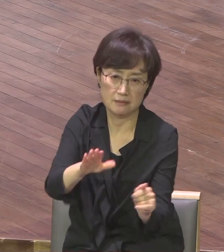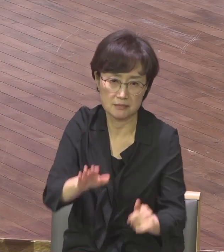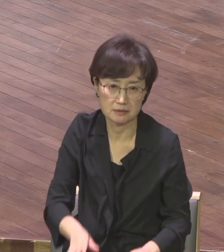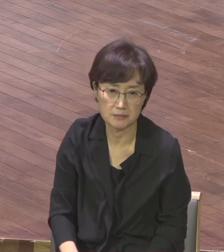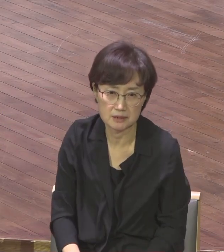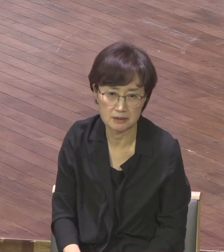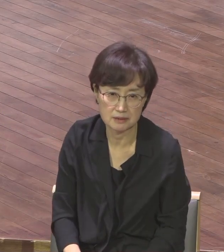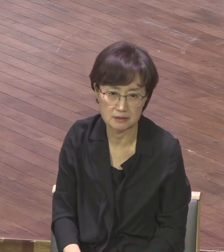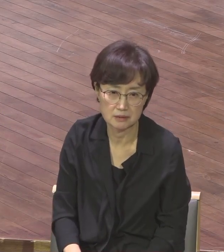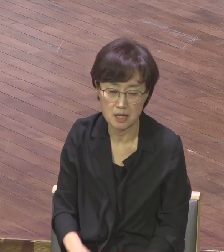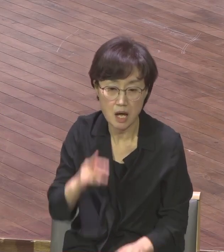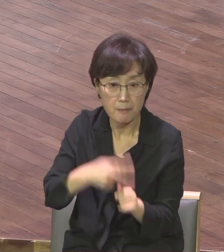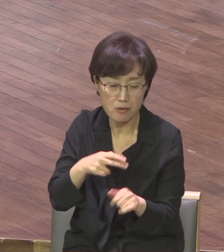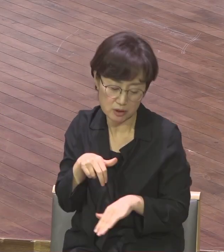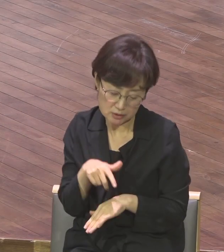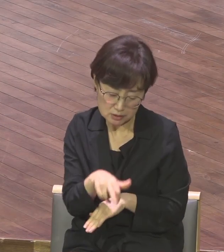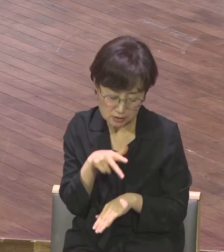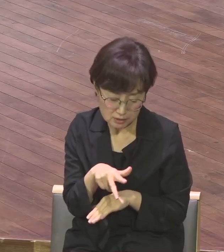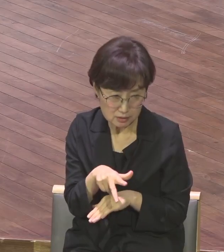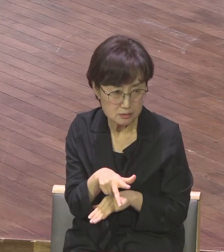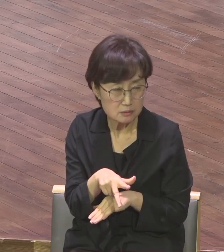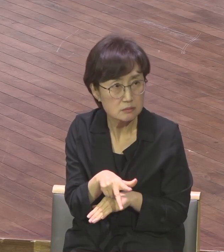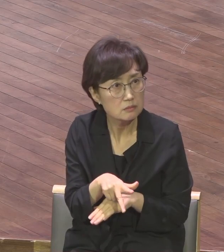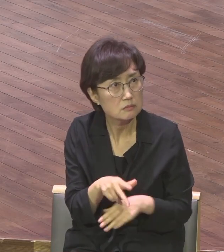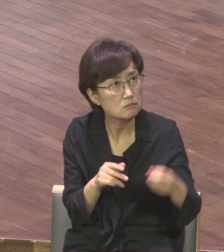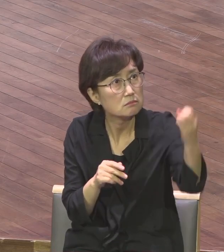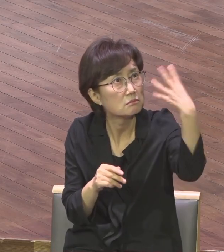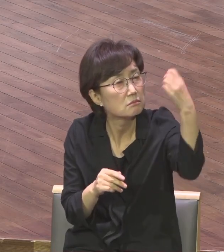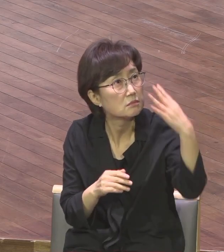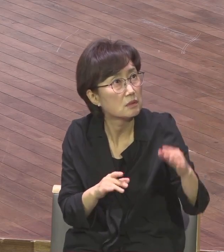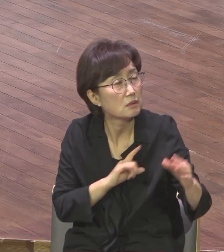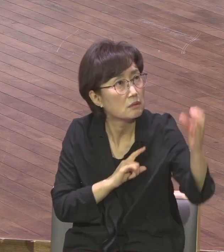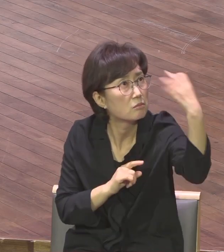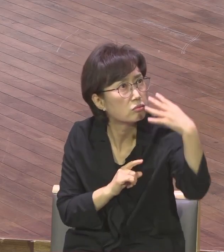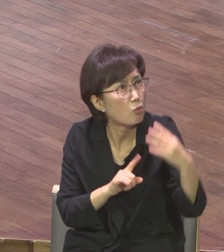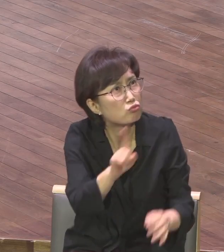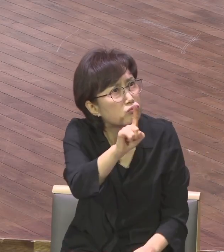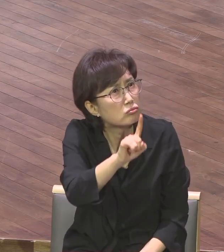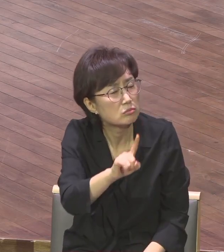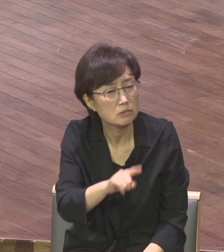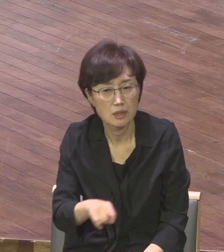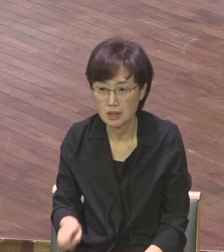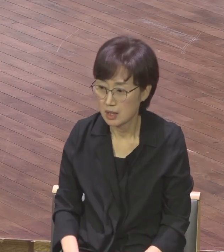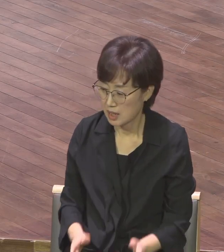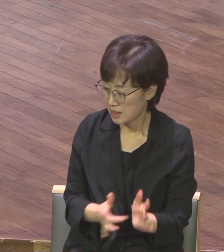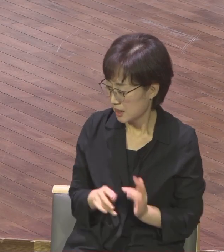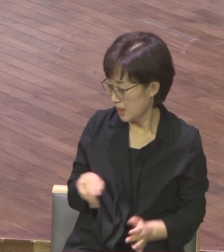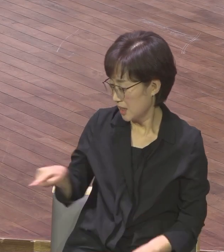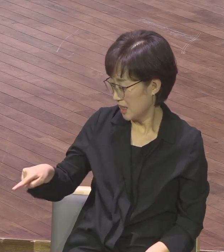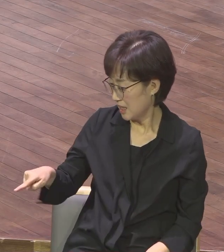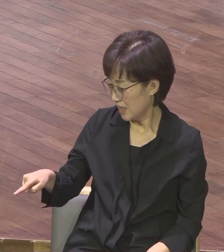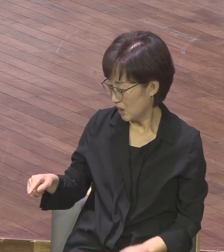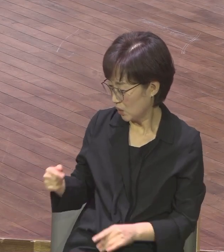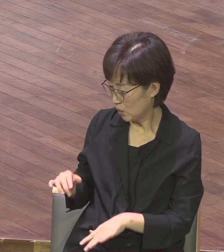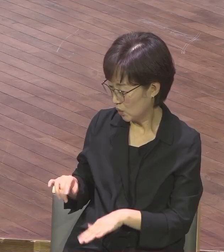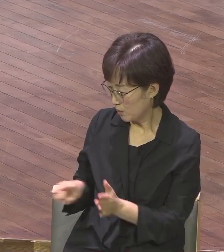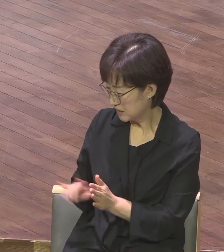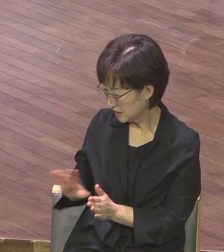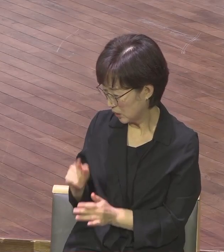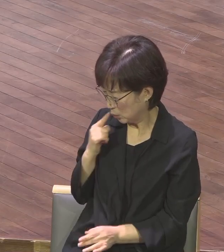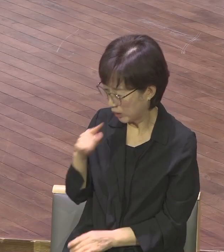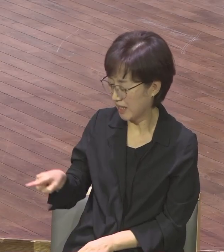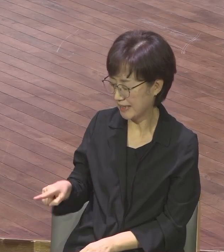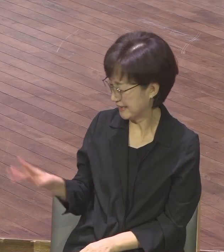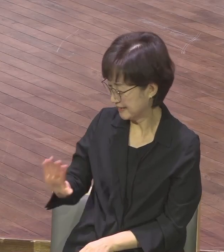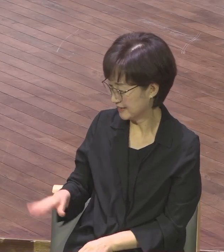사울아 사울아 막 직접 불렀잖아요. 워낙 악하니까, 워낙 지독하니까 직접 불러서 너 이방을